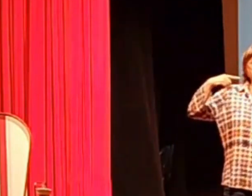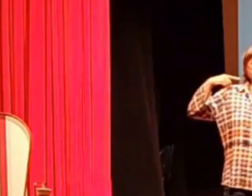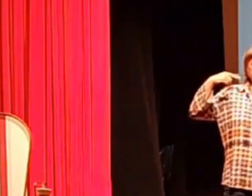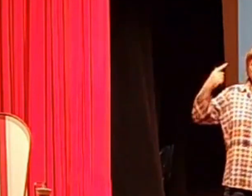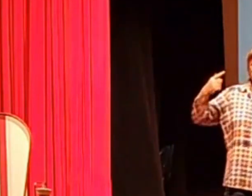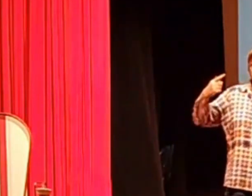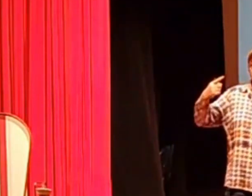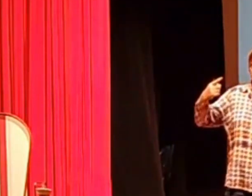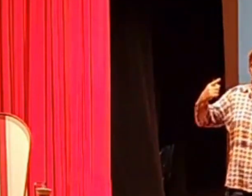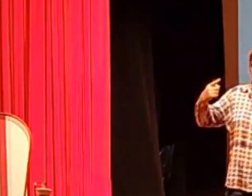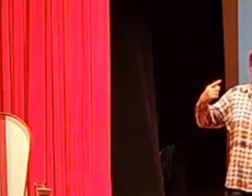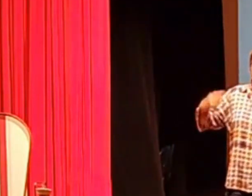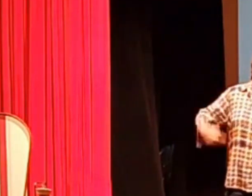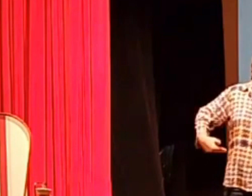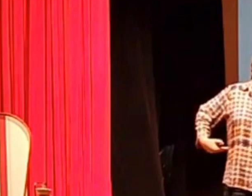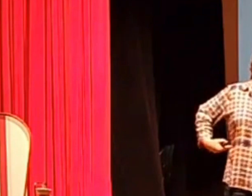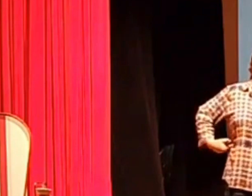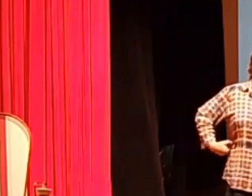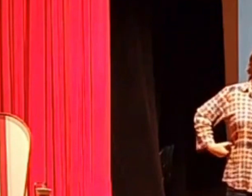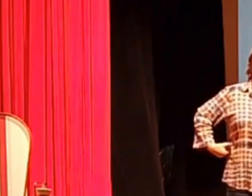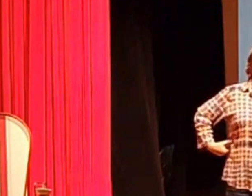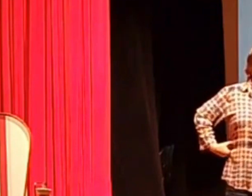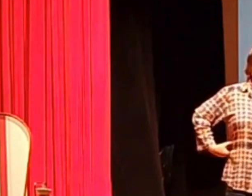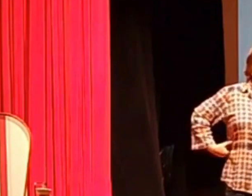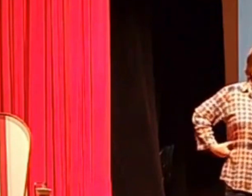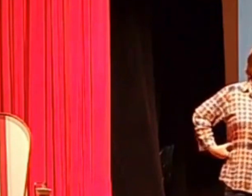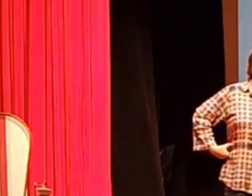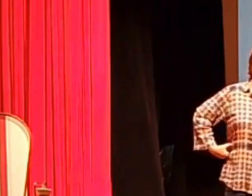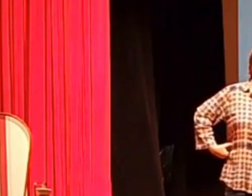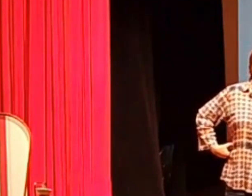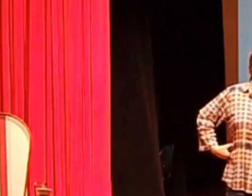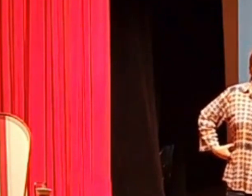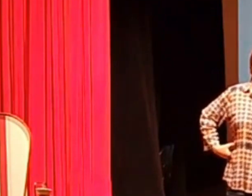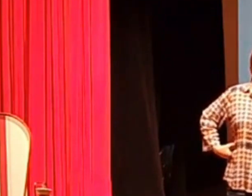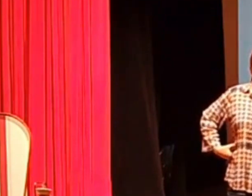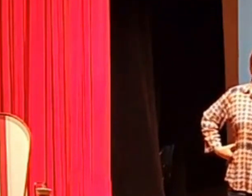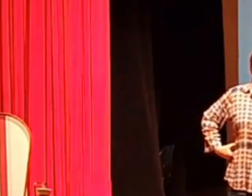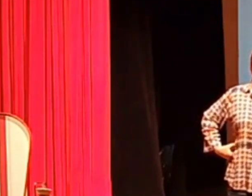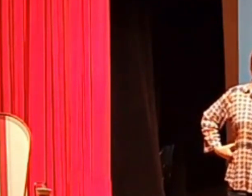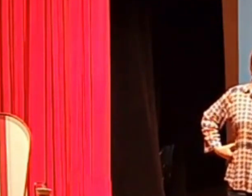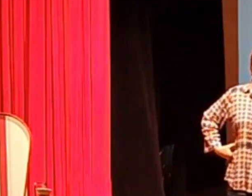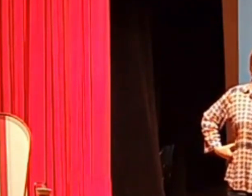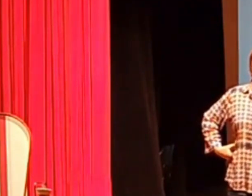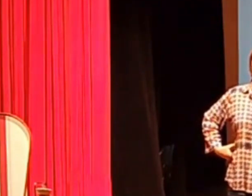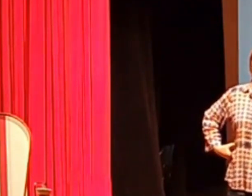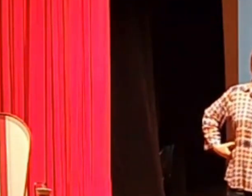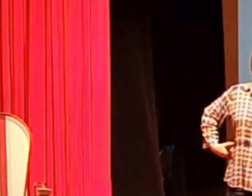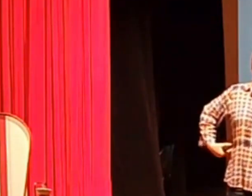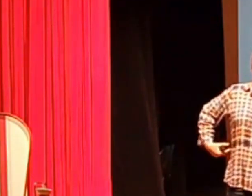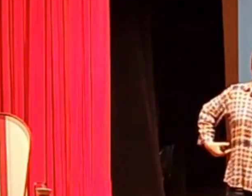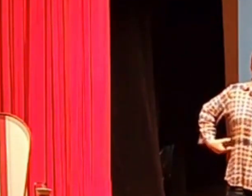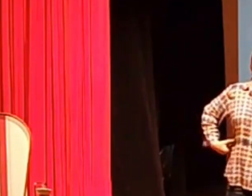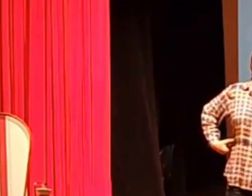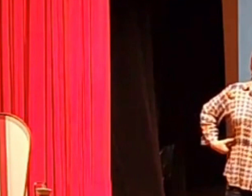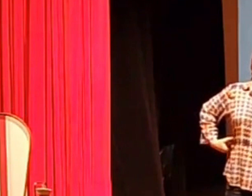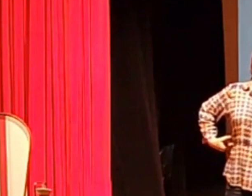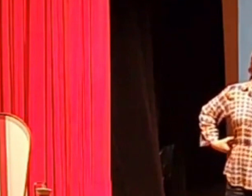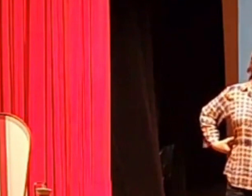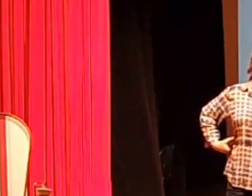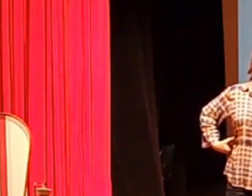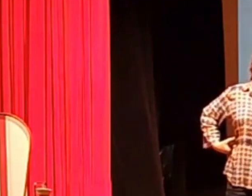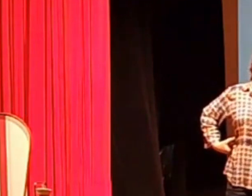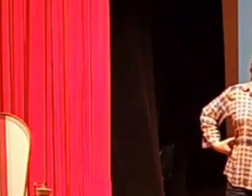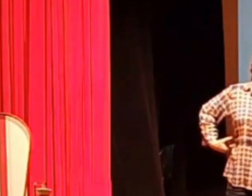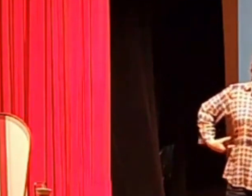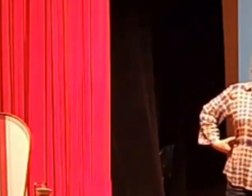como a grande maioria de mulheres, e a cintura para as mulheres é uma característica importante, né? Então, perceber